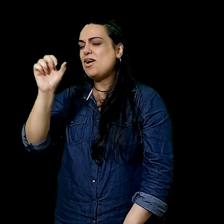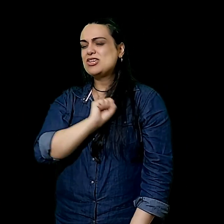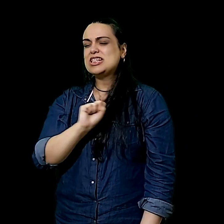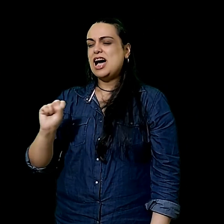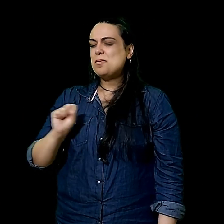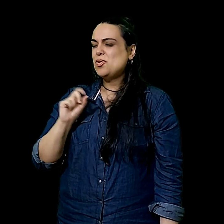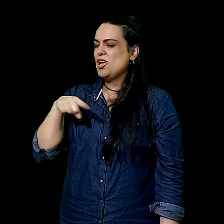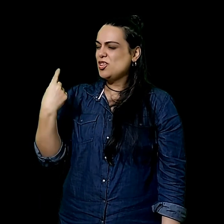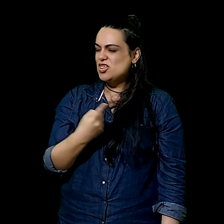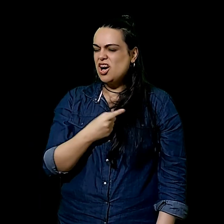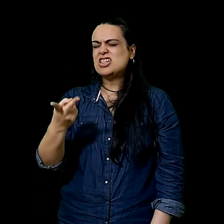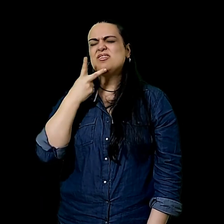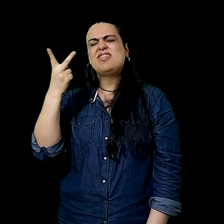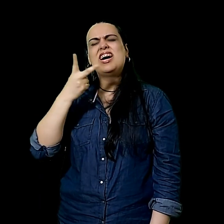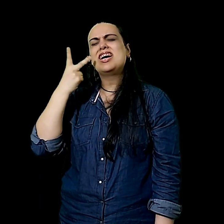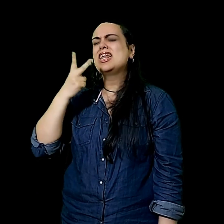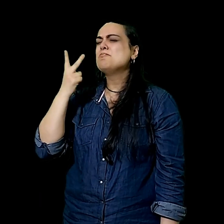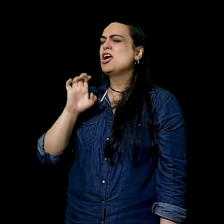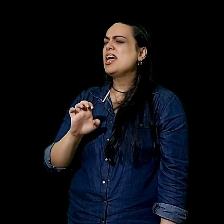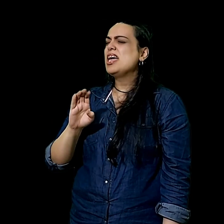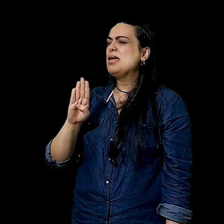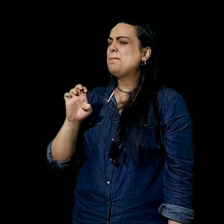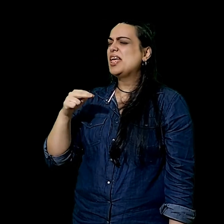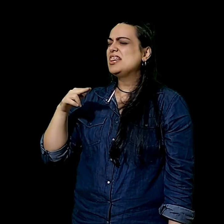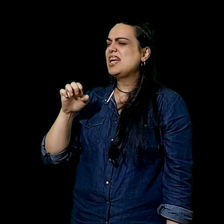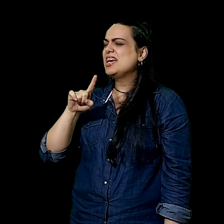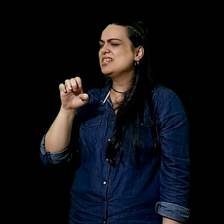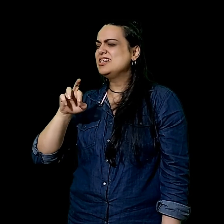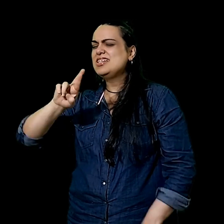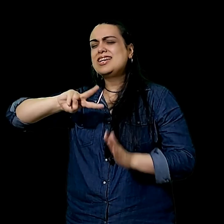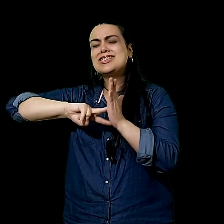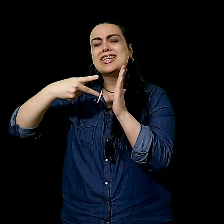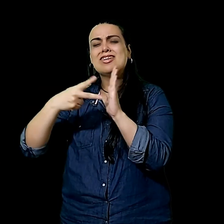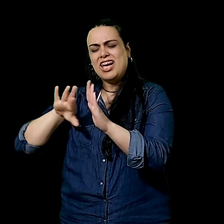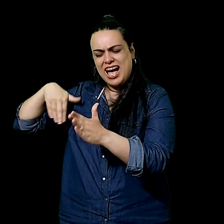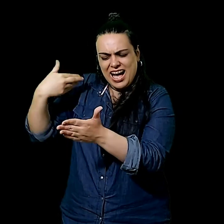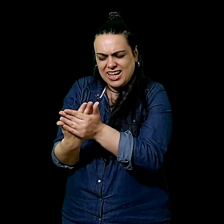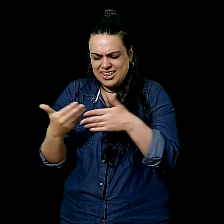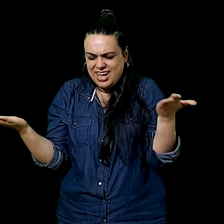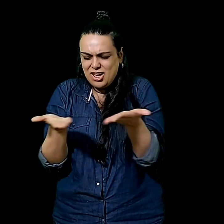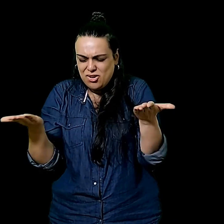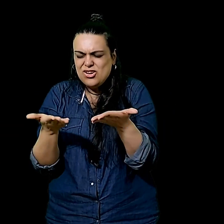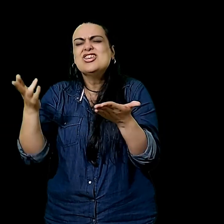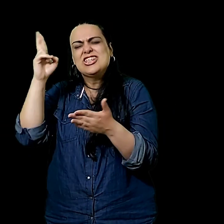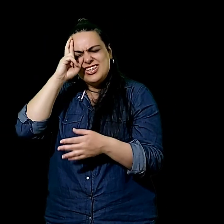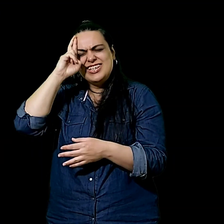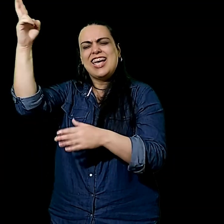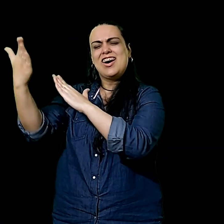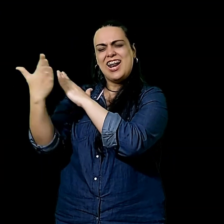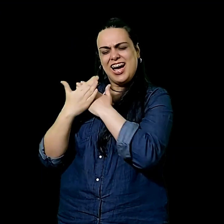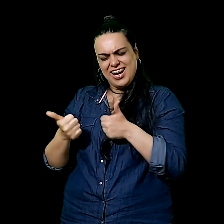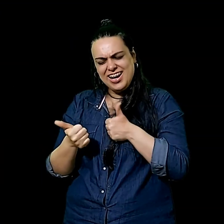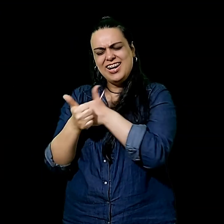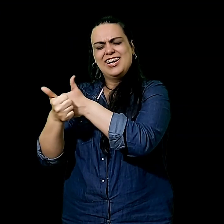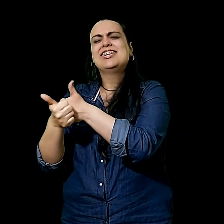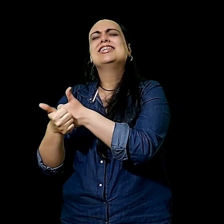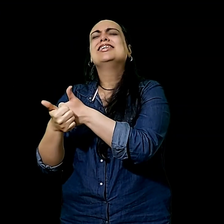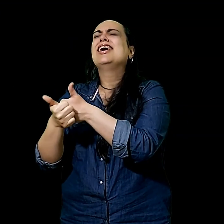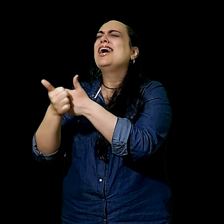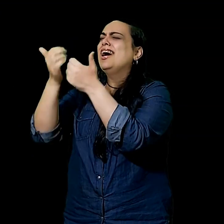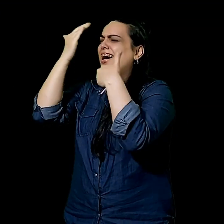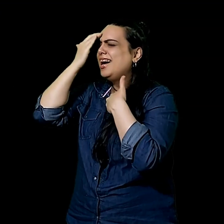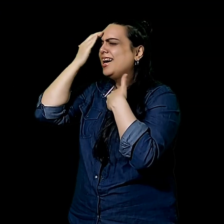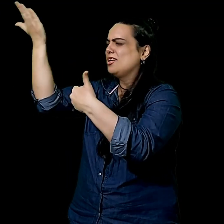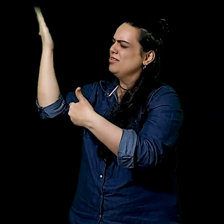nós te dizemos nesta tarde, Ebenezer, até aqui nos ajudou o Senhor. Recebe a nossa gratidão e fica